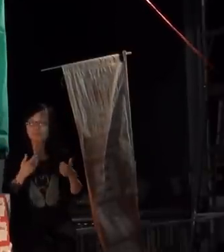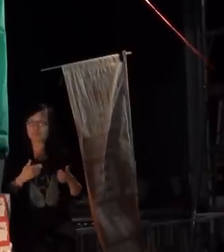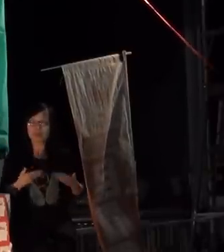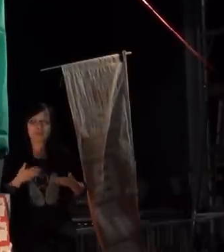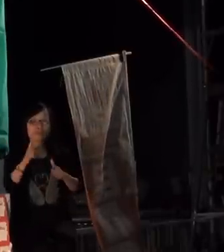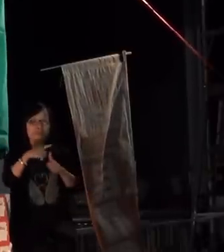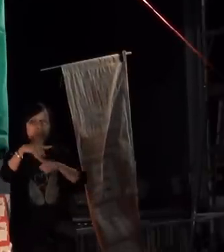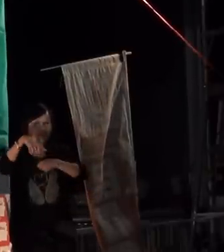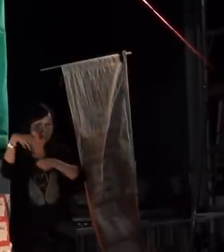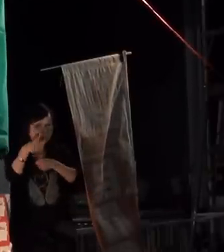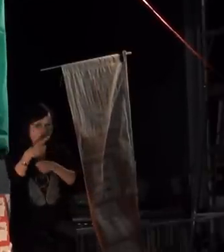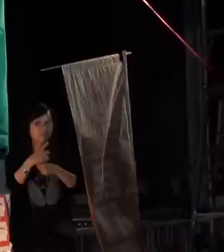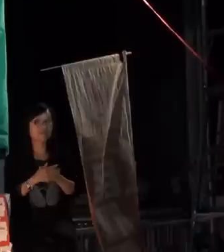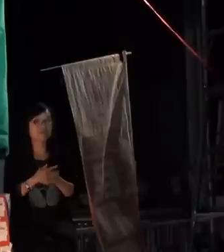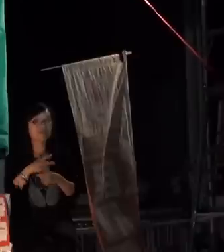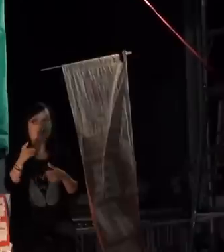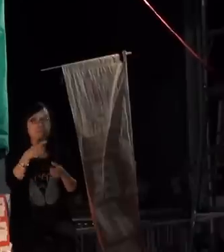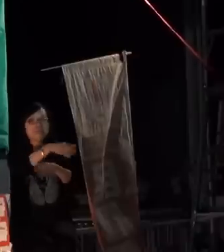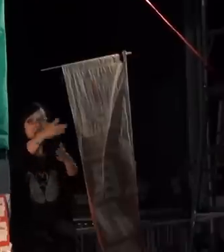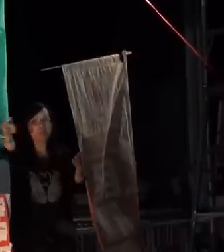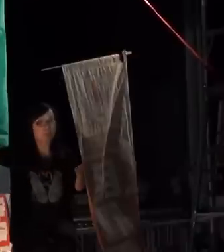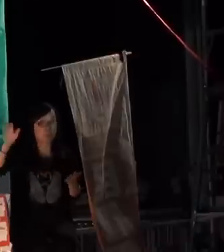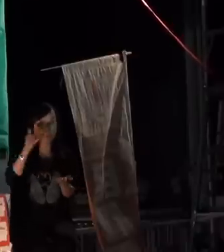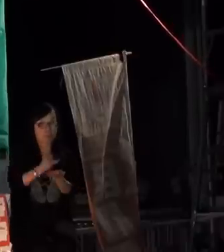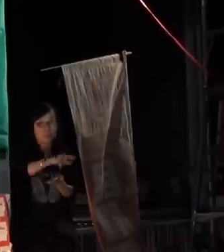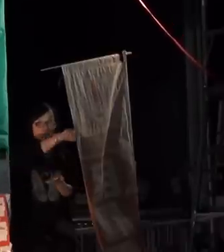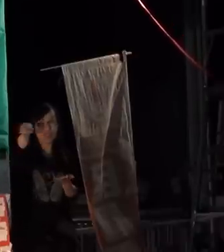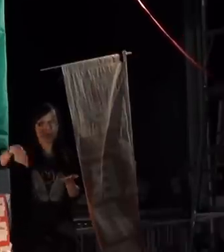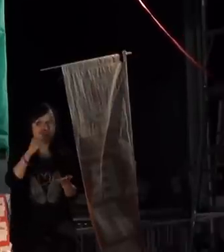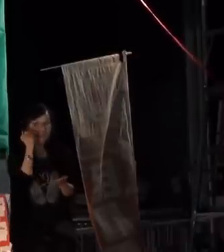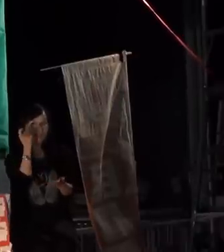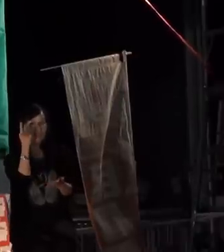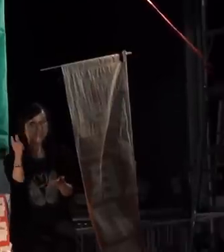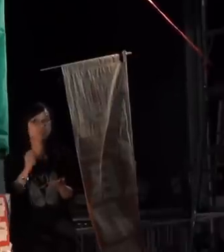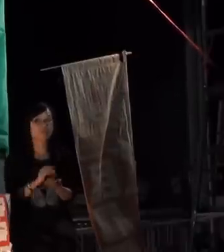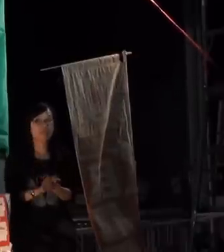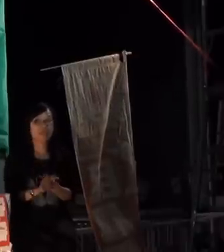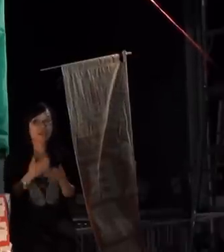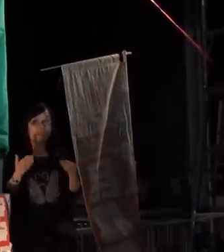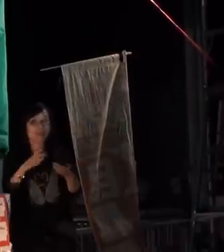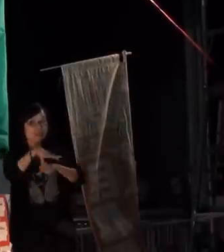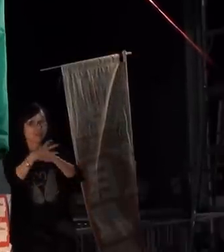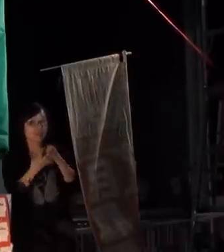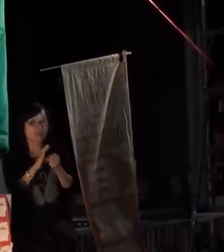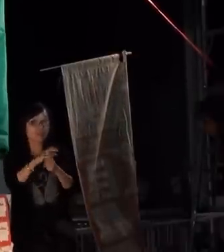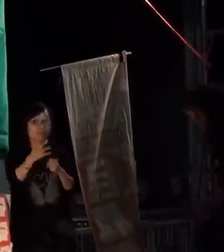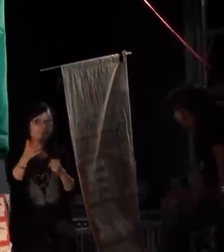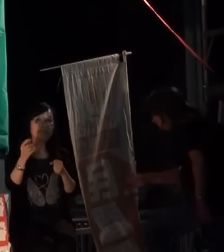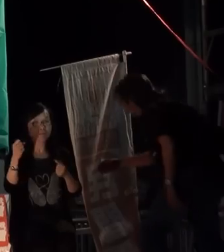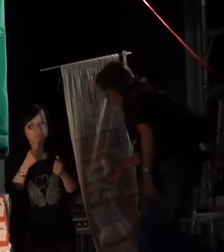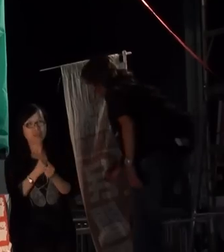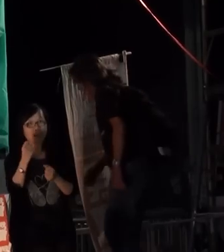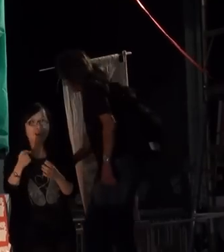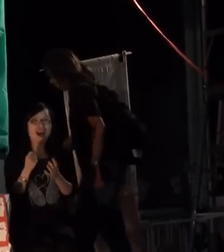以话叫第一次响公民广场做呢个节目，其实好特别，因为喂呢个世界好多嘢其实真系官逼